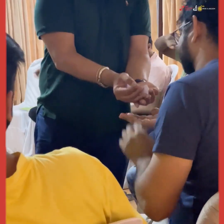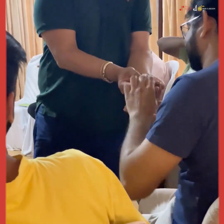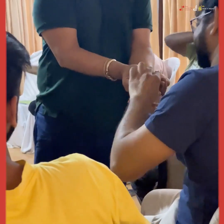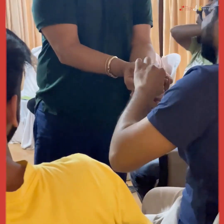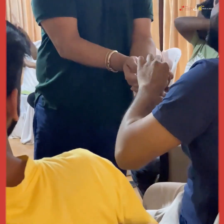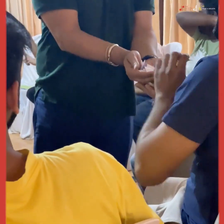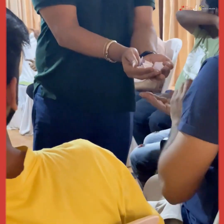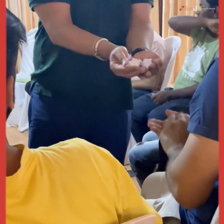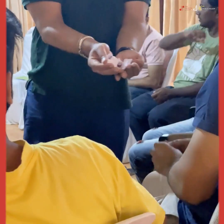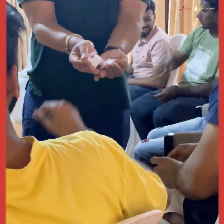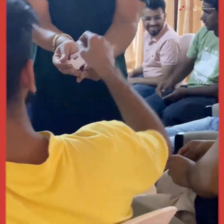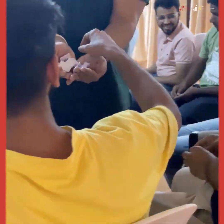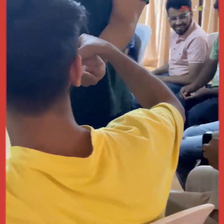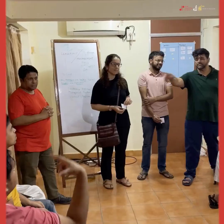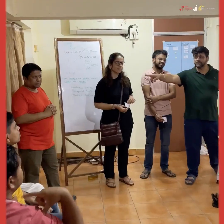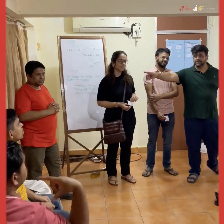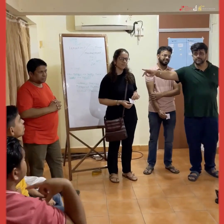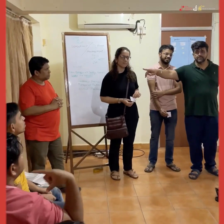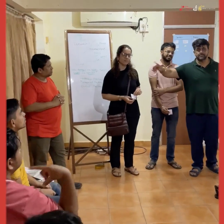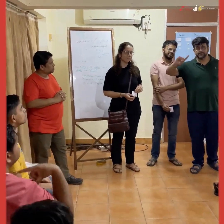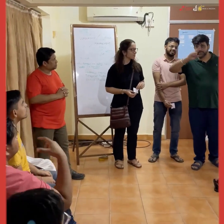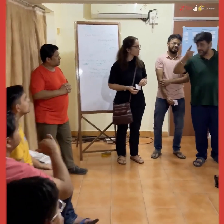सभी लोग चिट उठाते हुए।